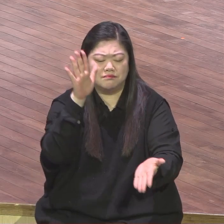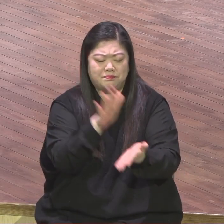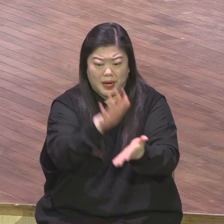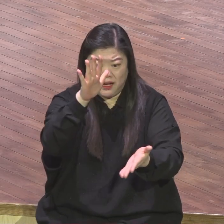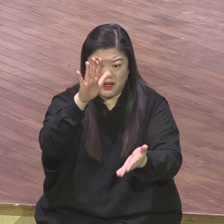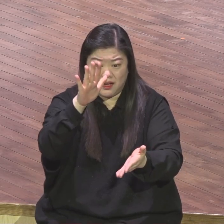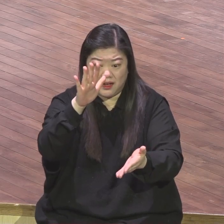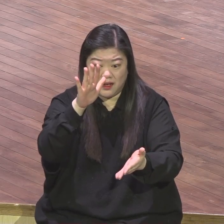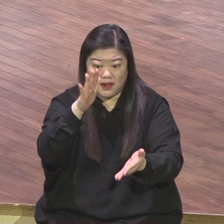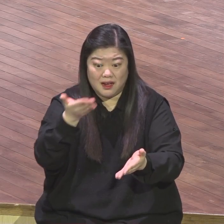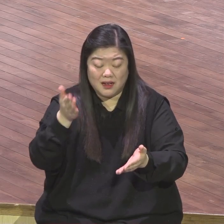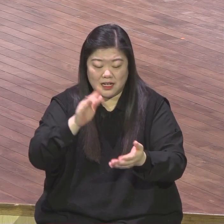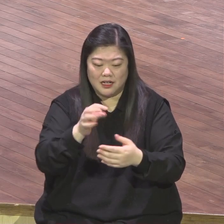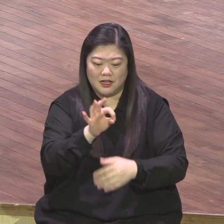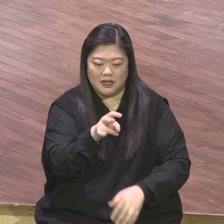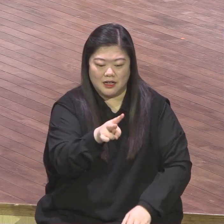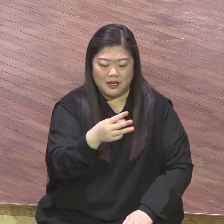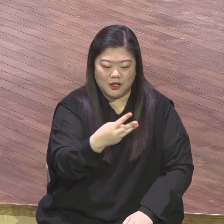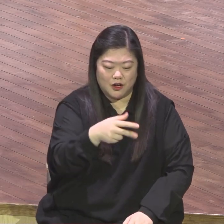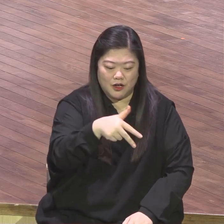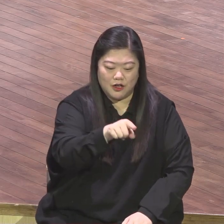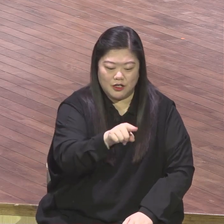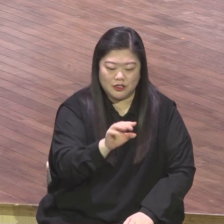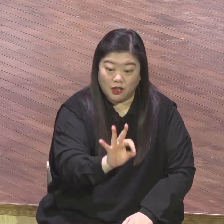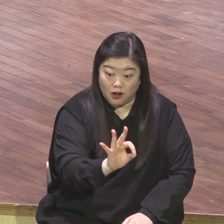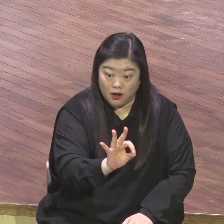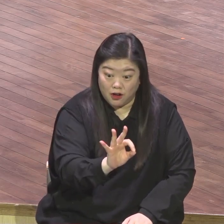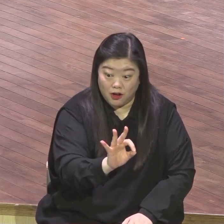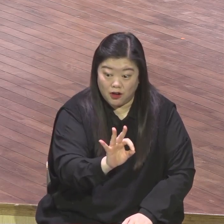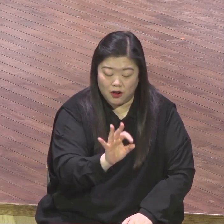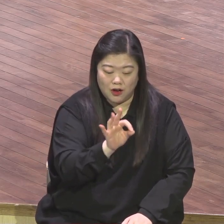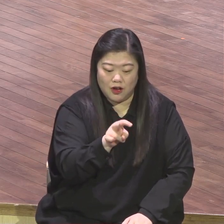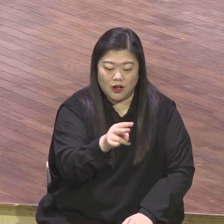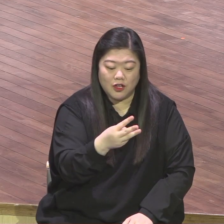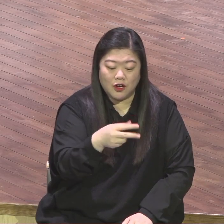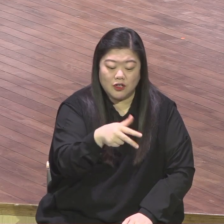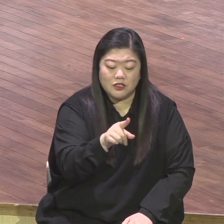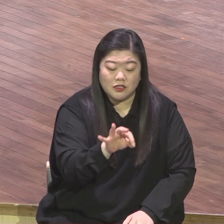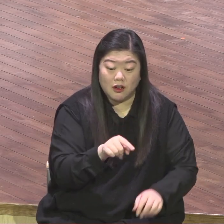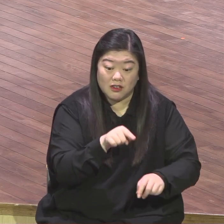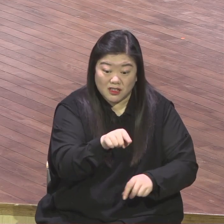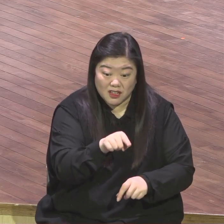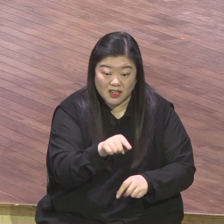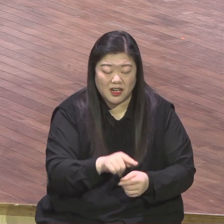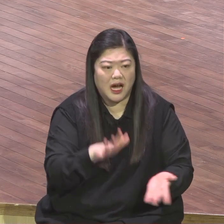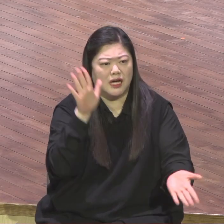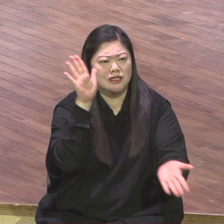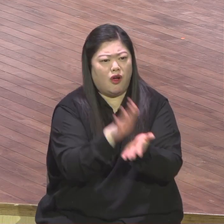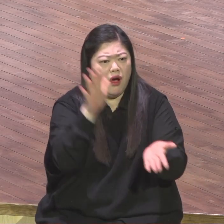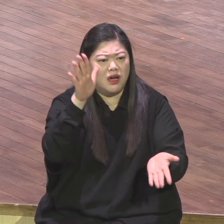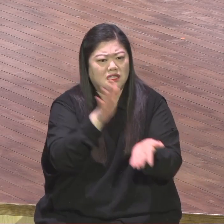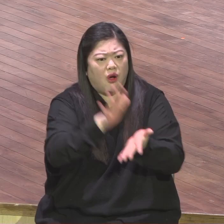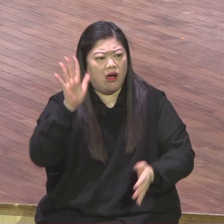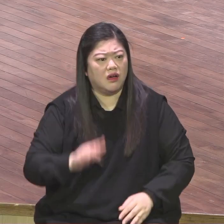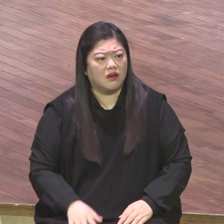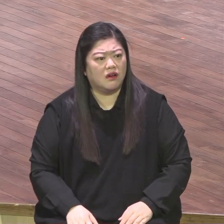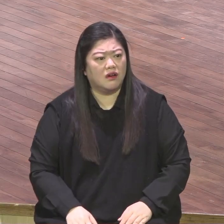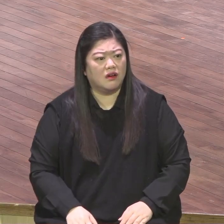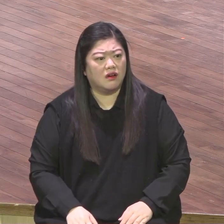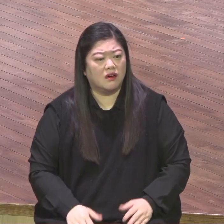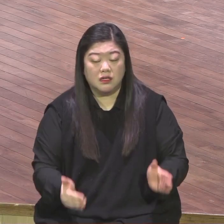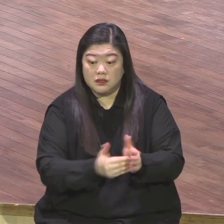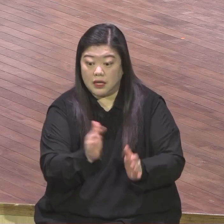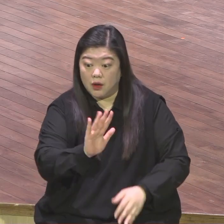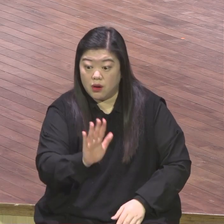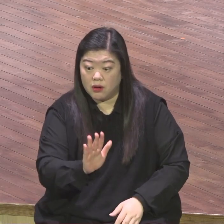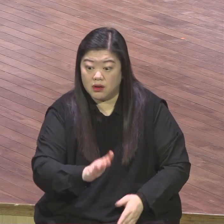열덩어리에 불과합니다. 열정은 명사가 아니라 동사여야 합니다. 사전에 갇혀있는 열정, 마음속에만